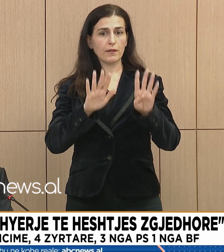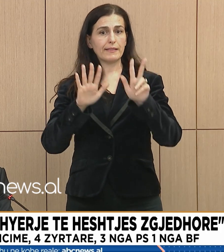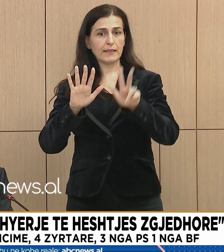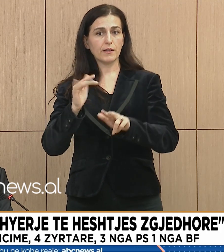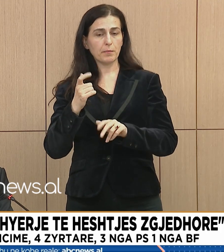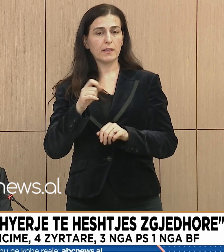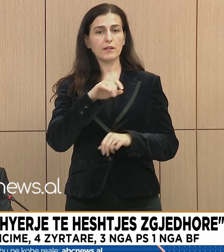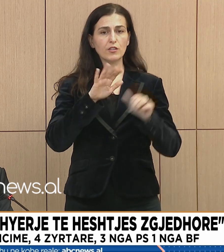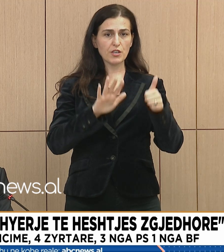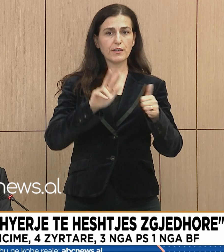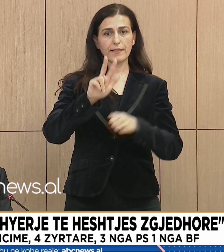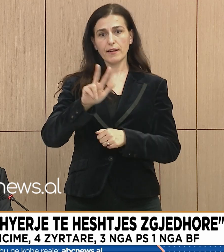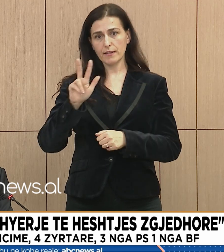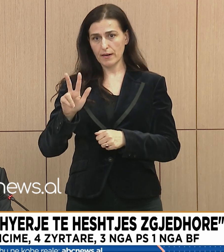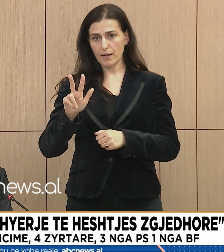998.633